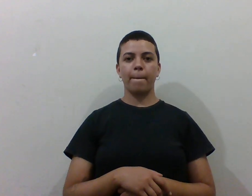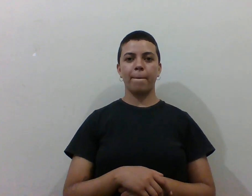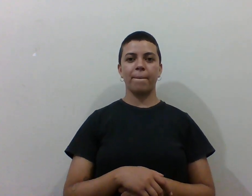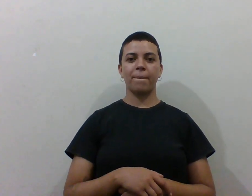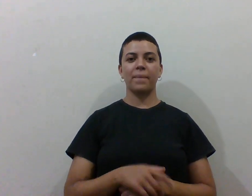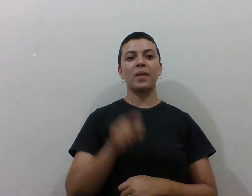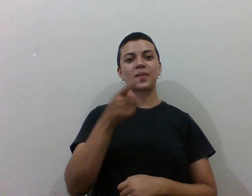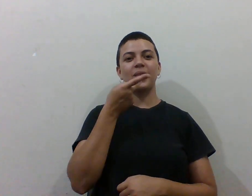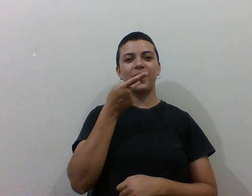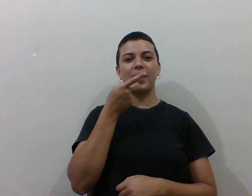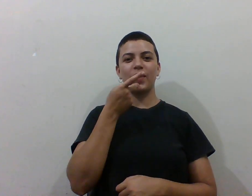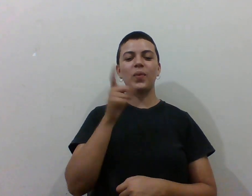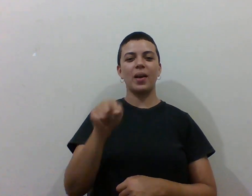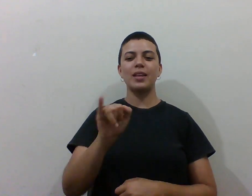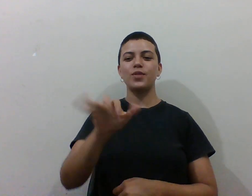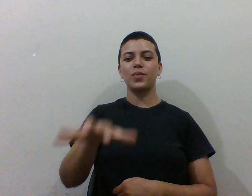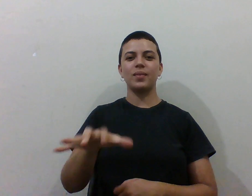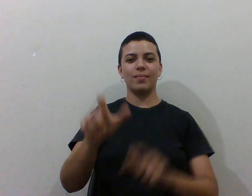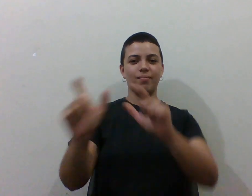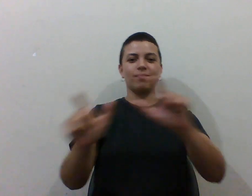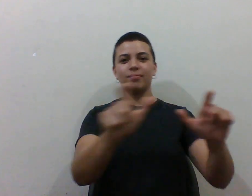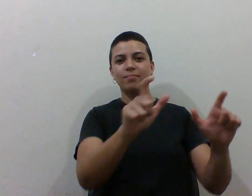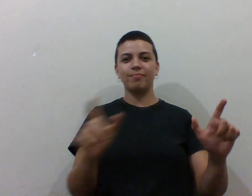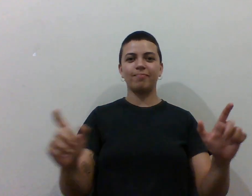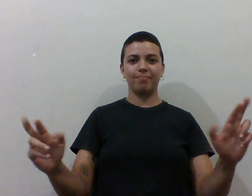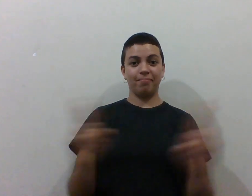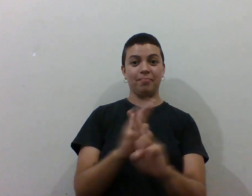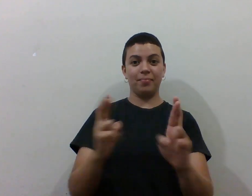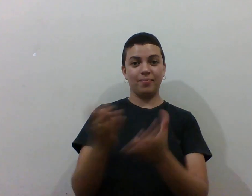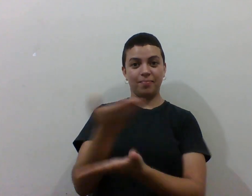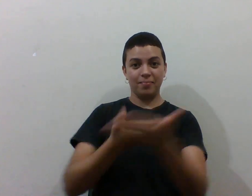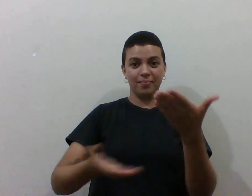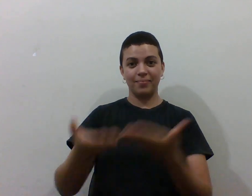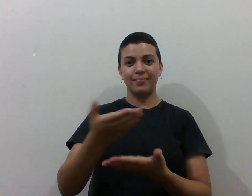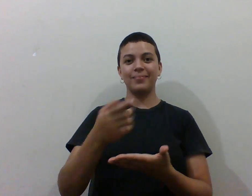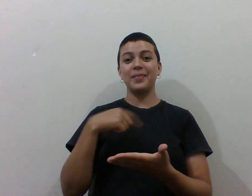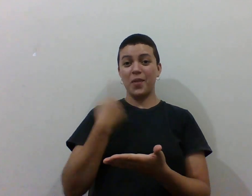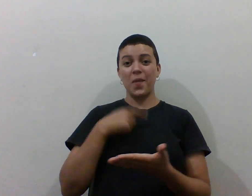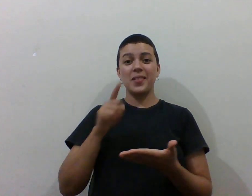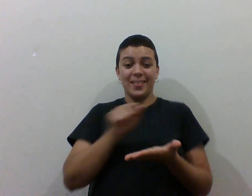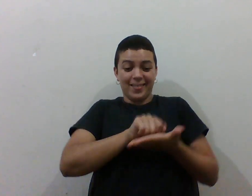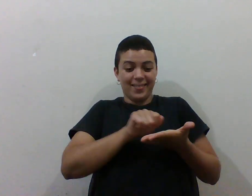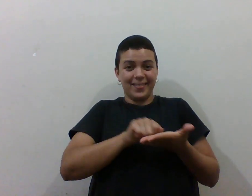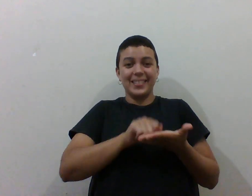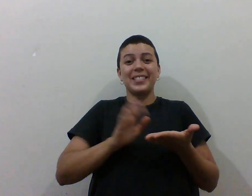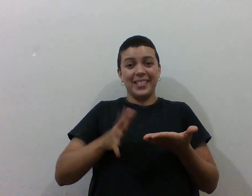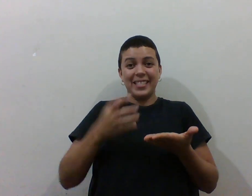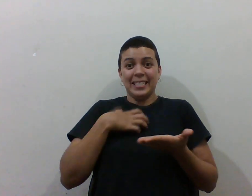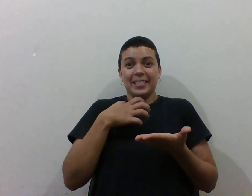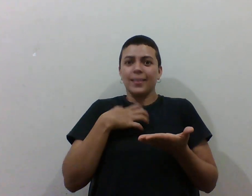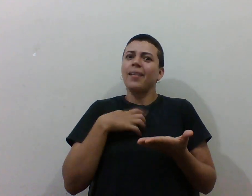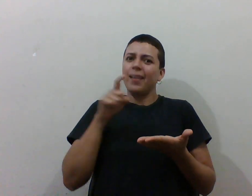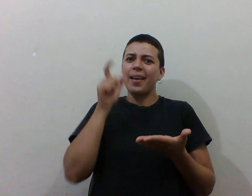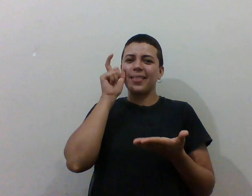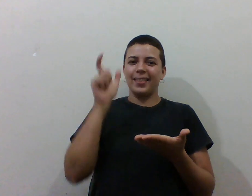você estava muito fantástica a gente estava aqui amassando fazendo essa mas eu uma